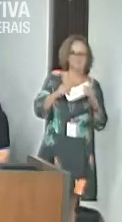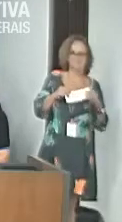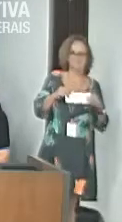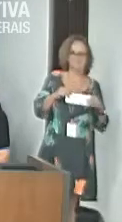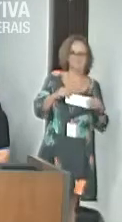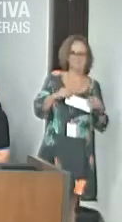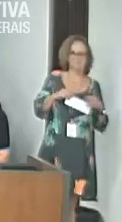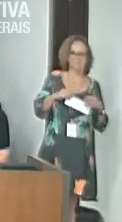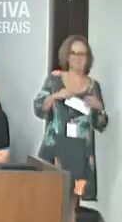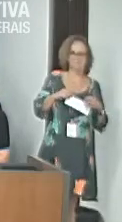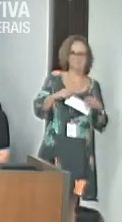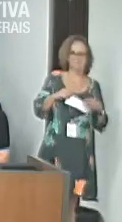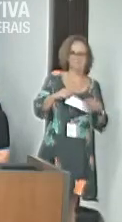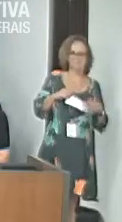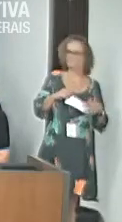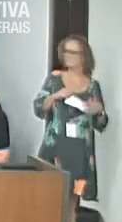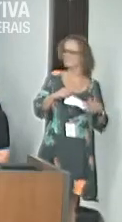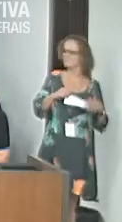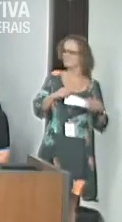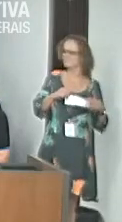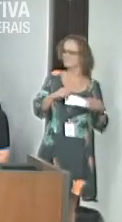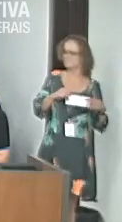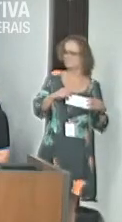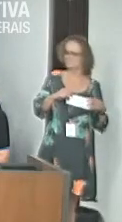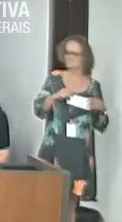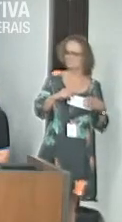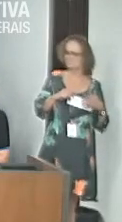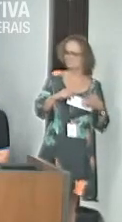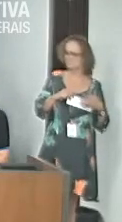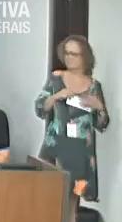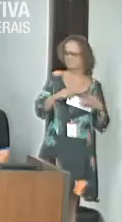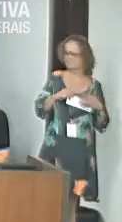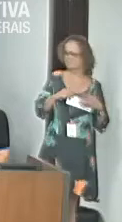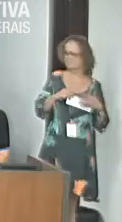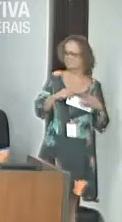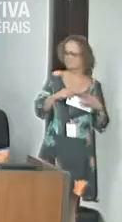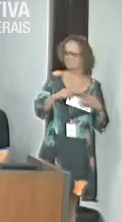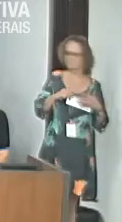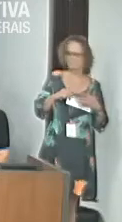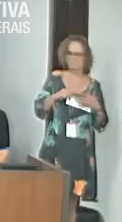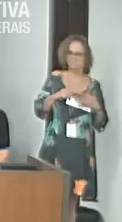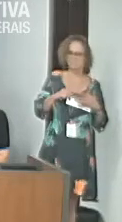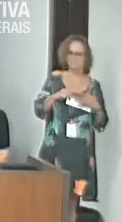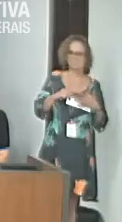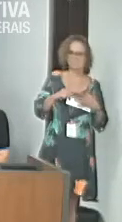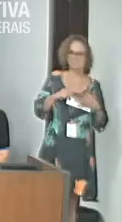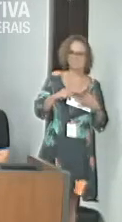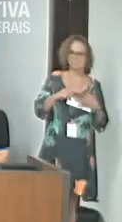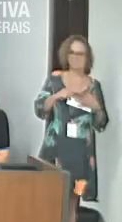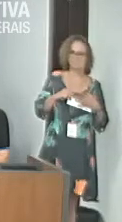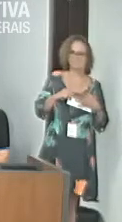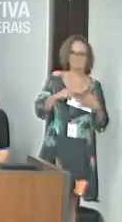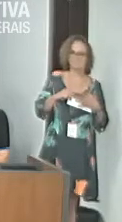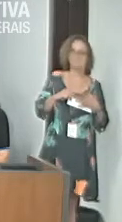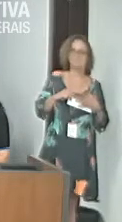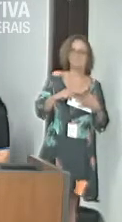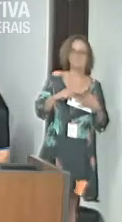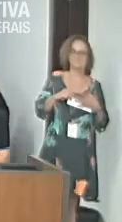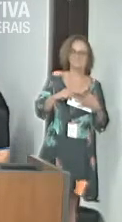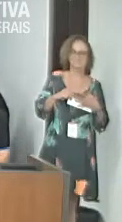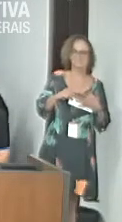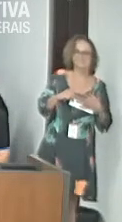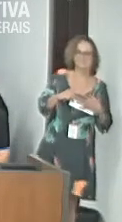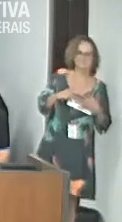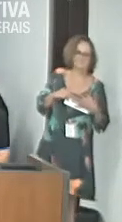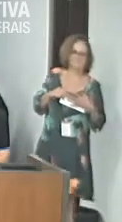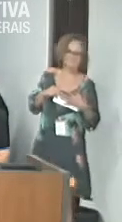tudo isso pela ordem é é só pra fazer uma proposição é parece que o professor cleiton ele